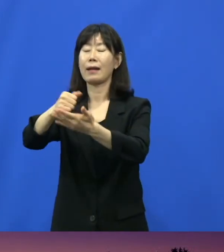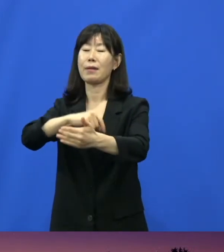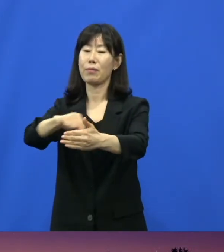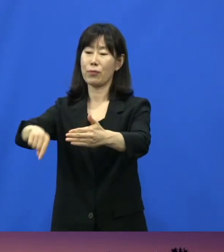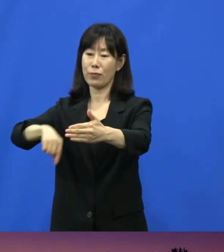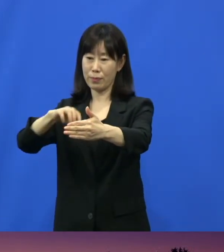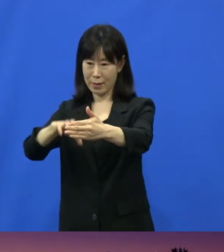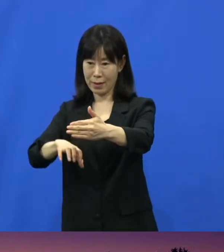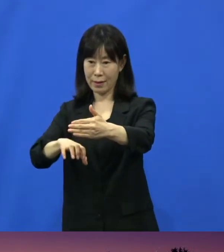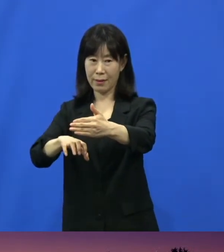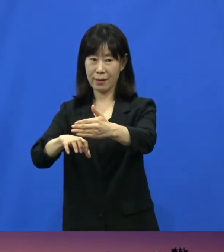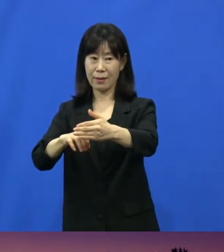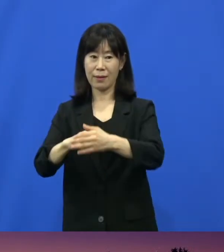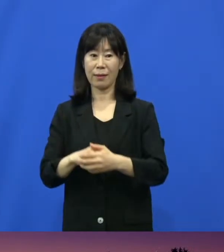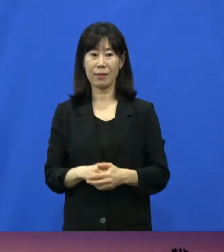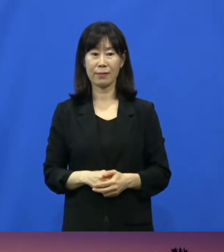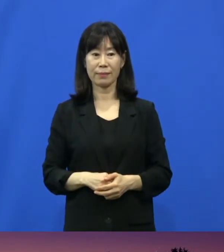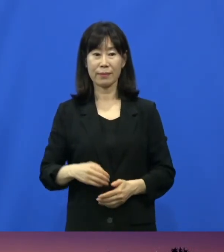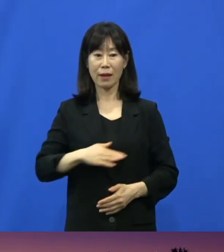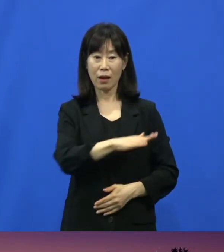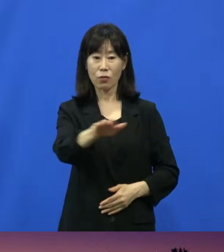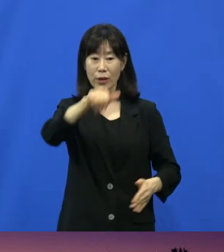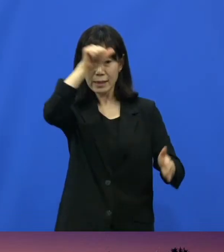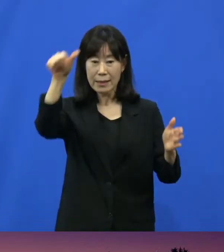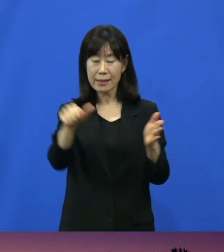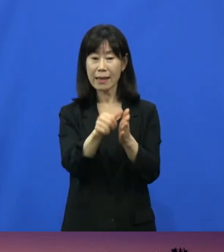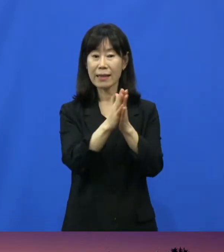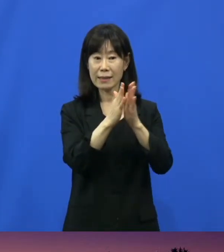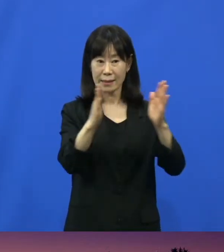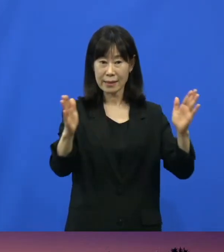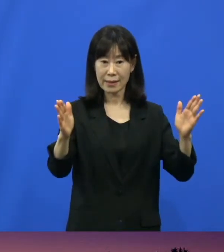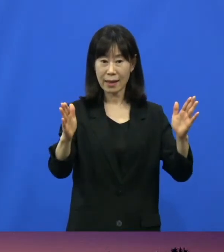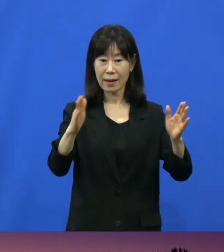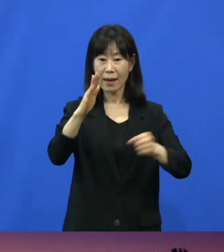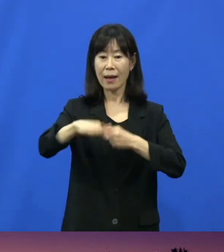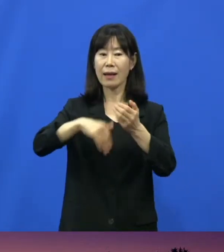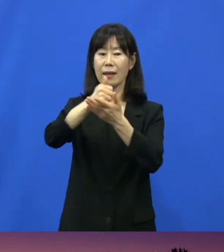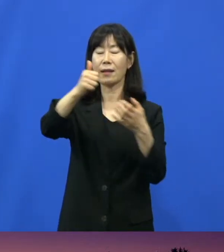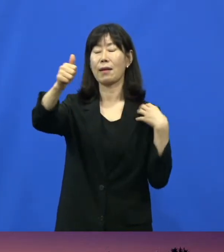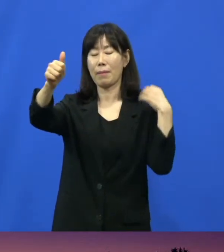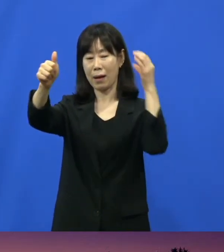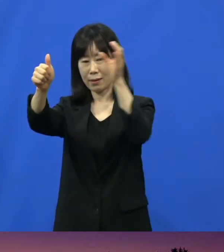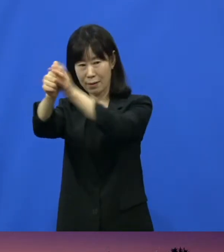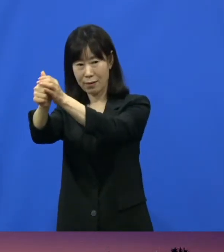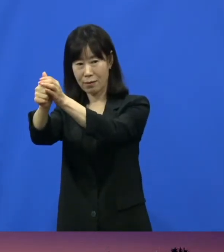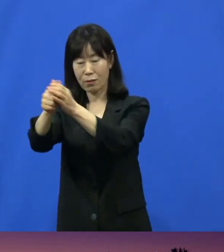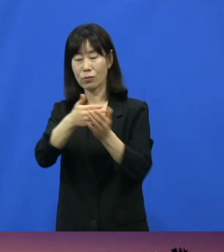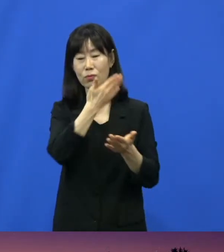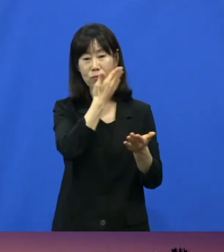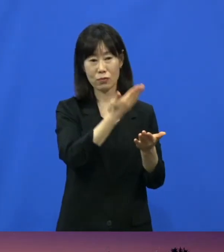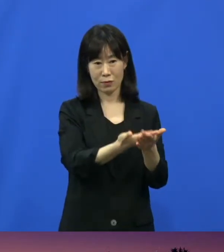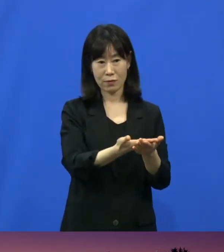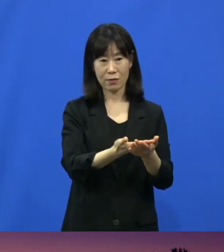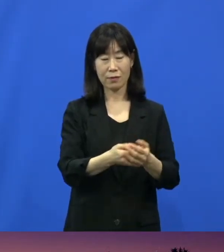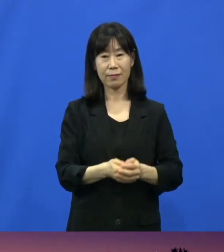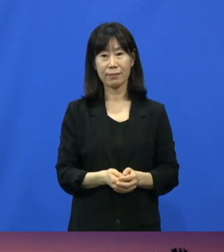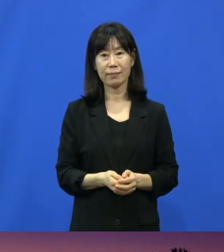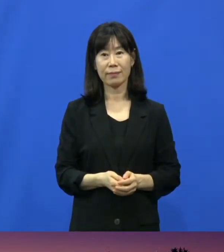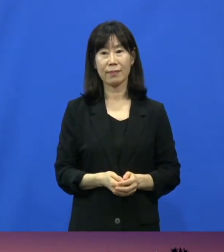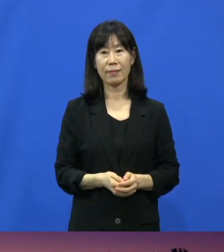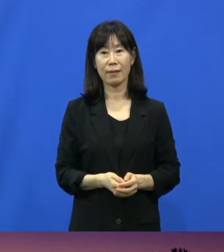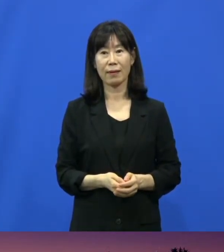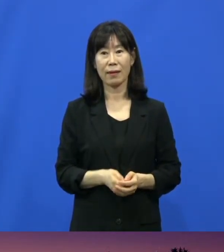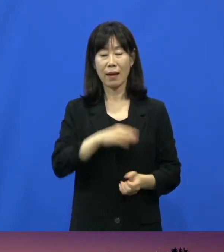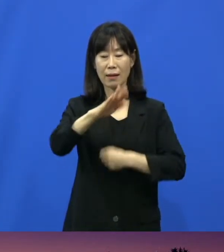때문에 우리의 인생의 시작도 여러분 그분에게 안기는 것으로부터 출발해야 돼요. 안길 줄